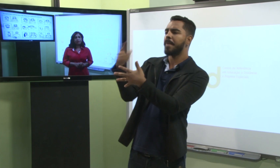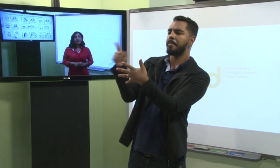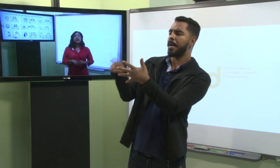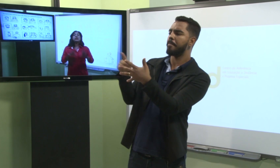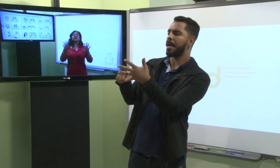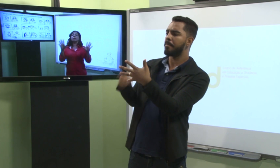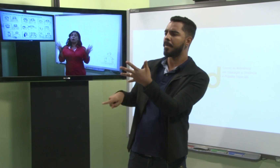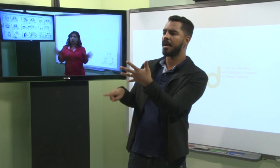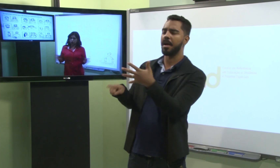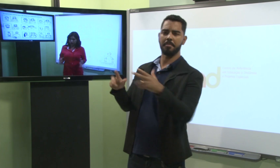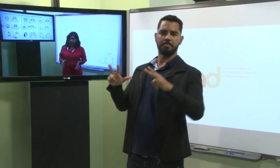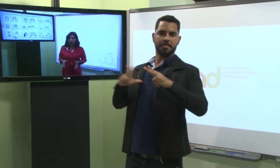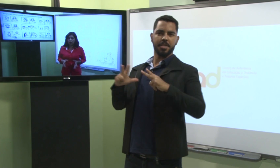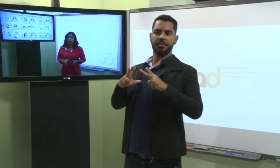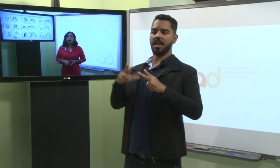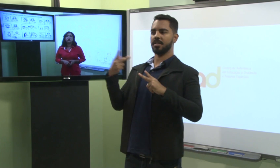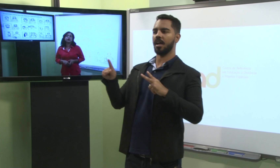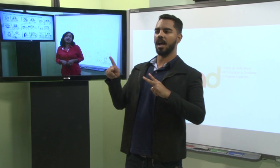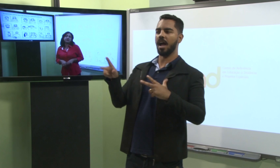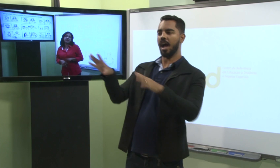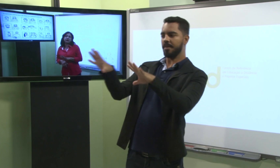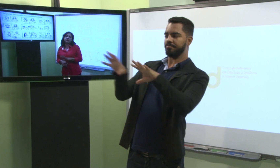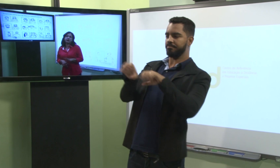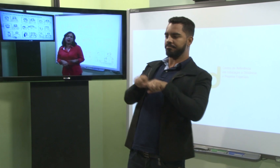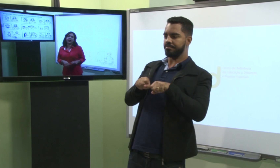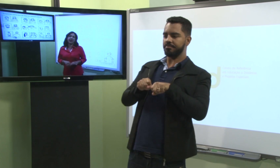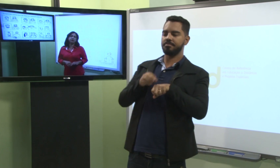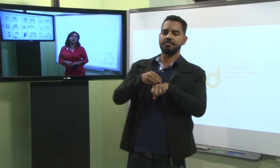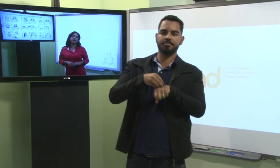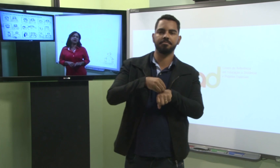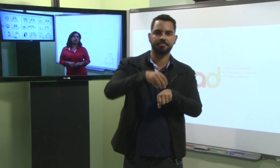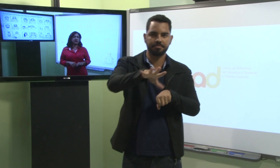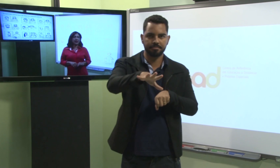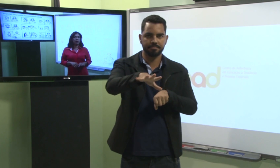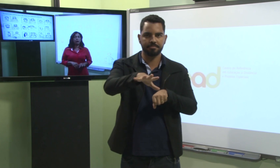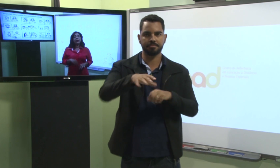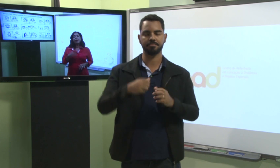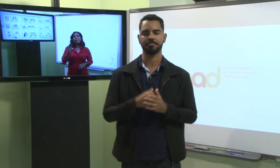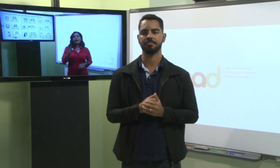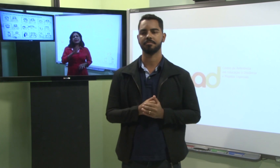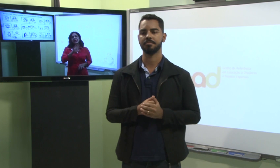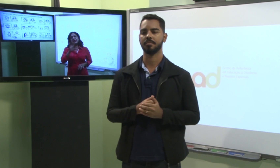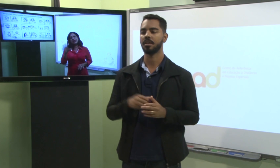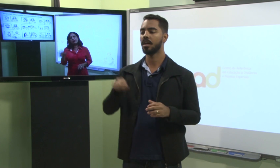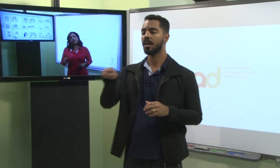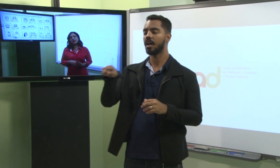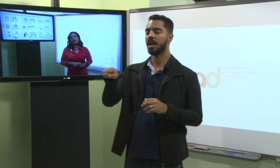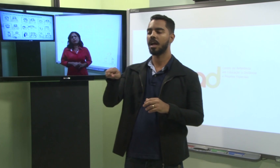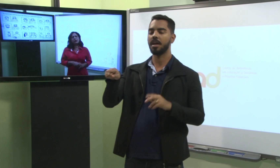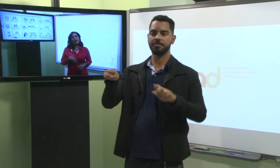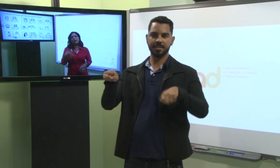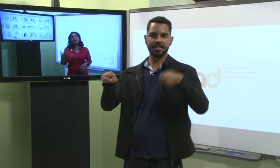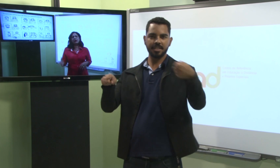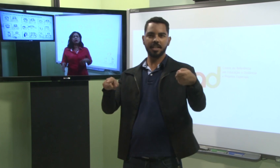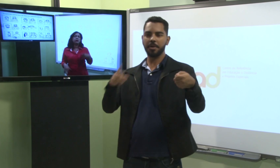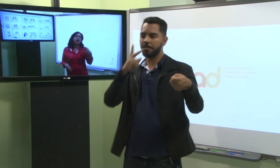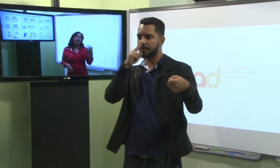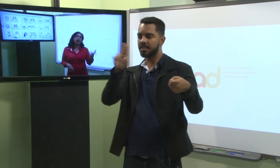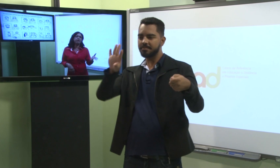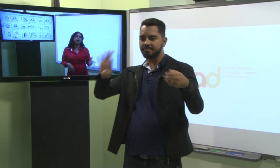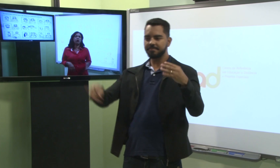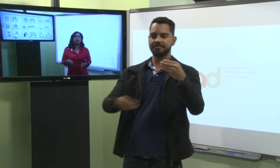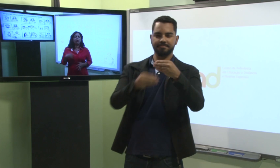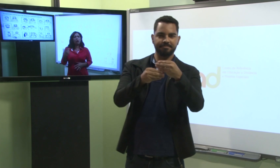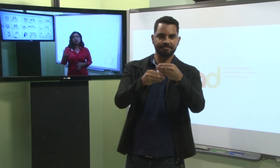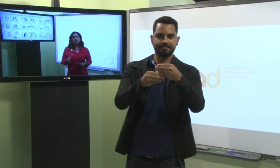referente. De modo geral, os classificadores são acréscimos feitos ao sinal para esclarecer, por exemplo, o tamanho,